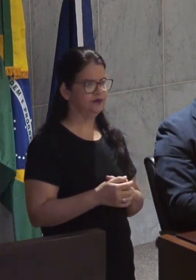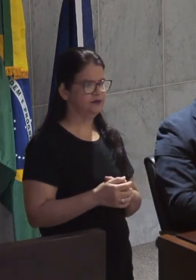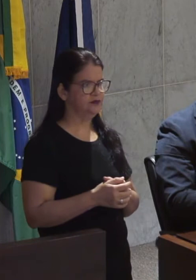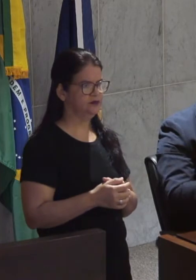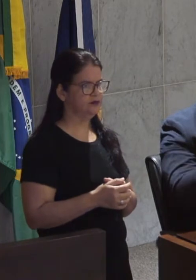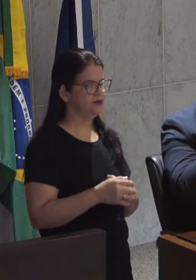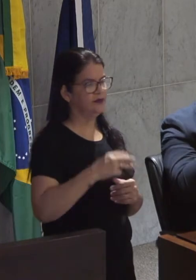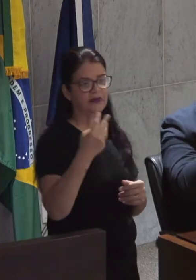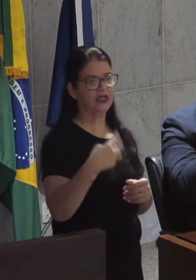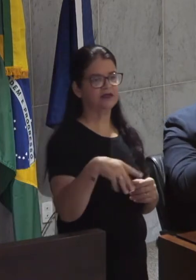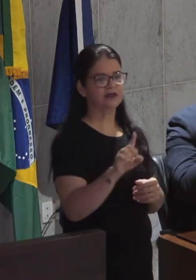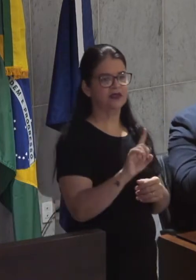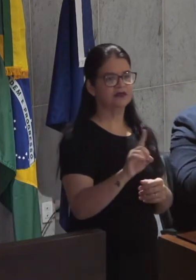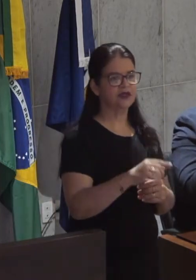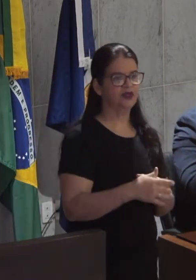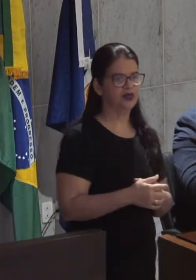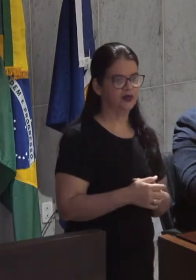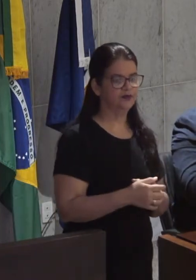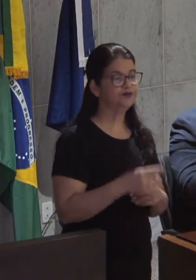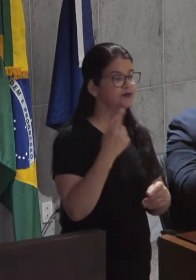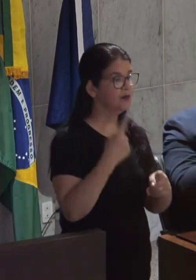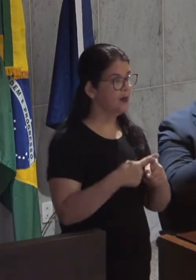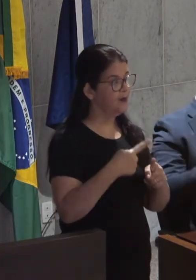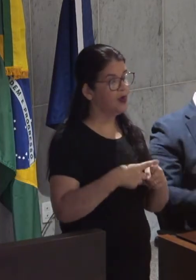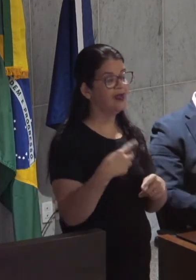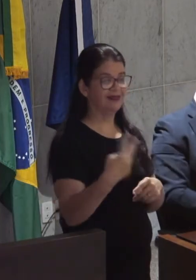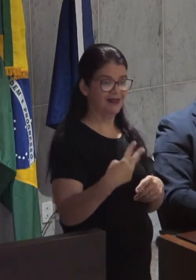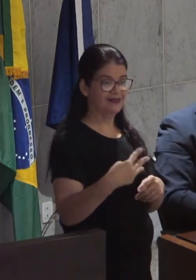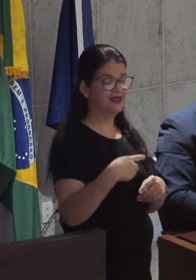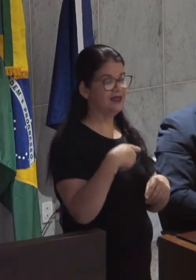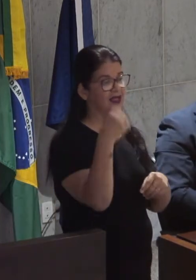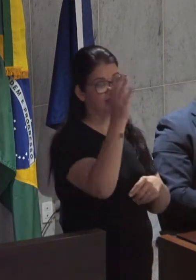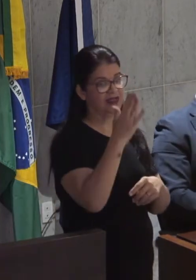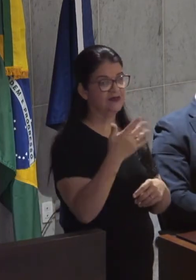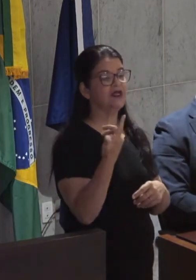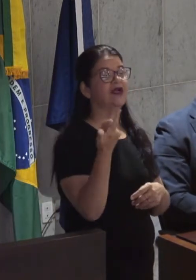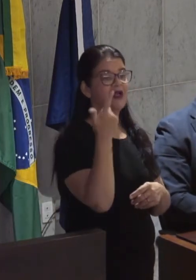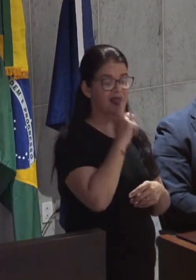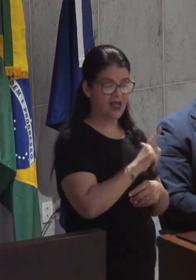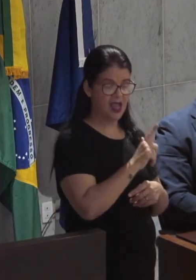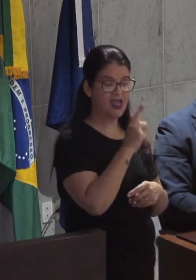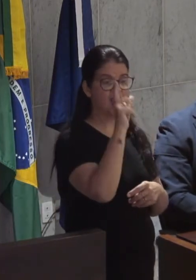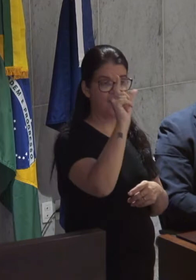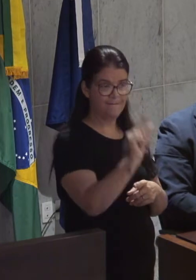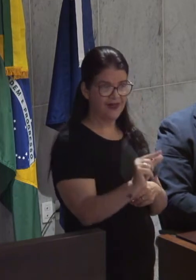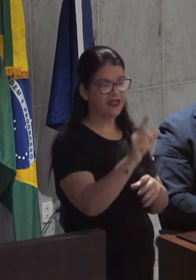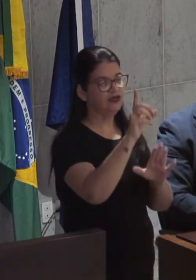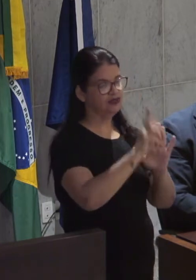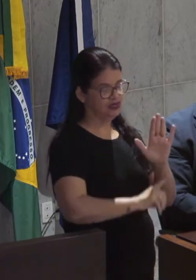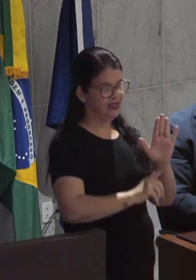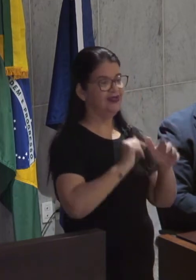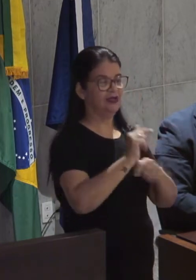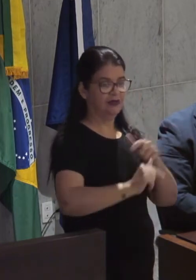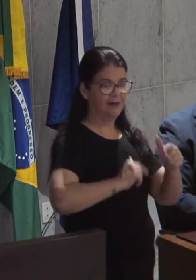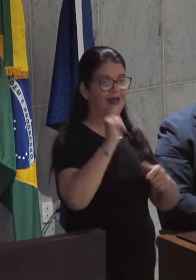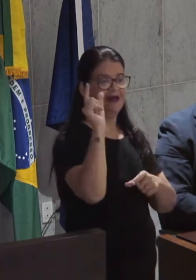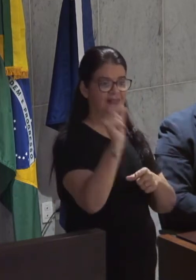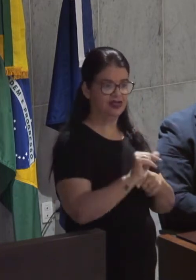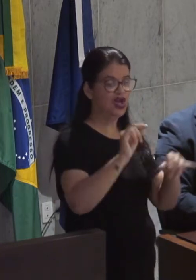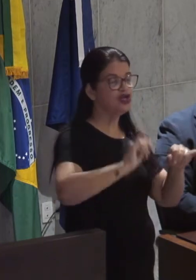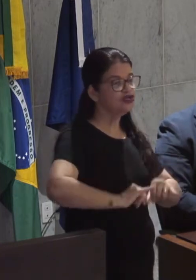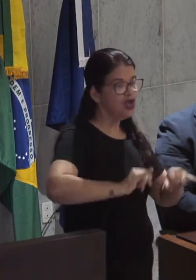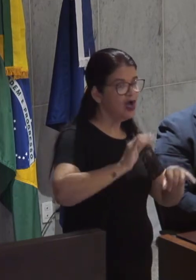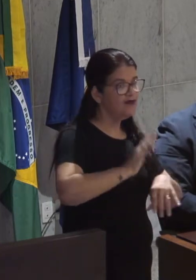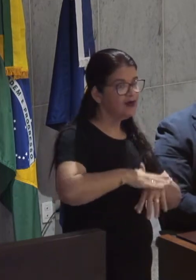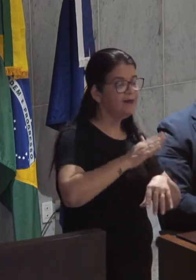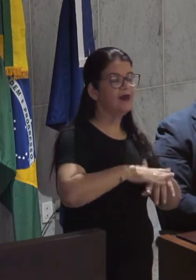E não terceirizando. Porque os terceirizados nesse Brasil ganham menos, têm menos direitos trabalhistas, sofrem mais